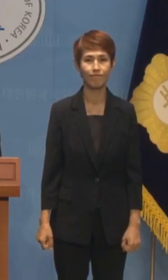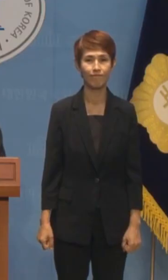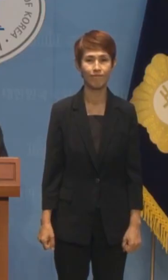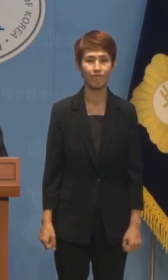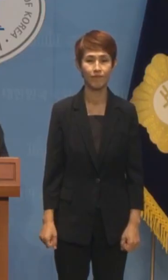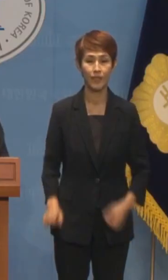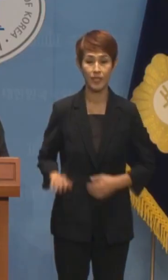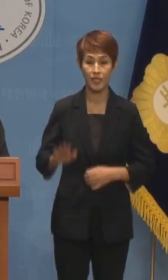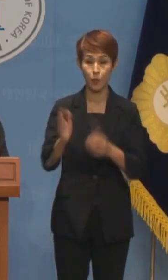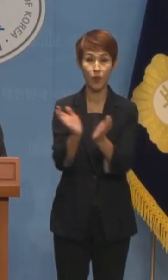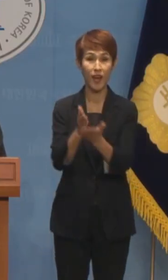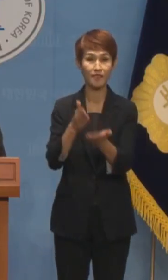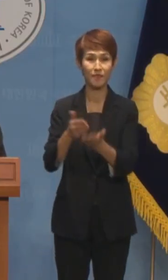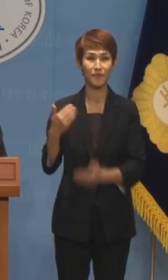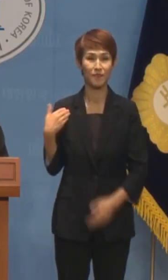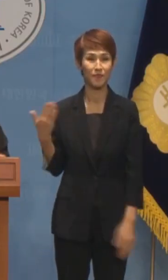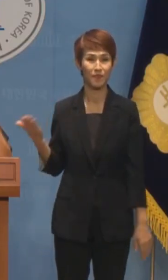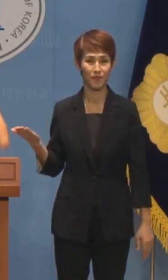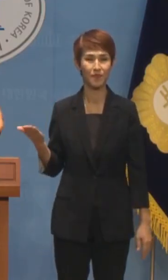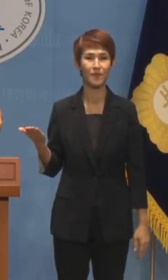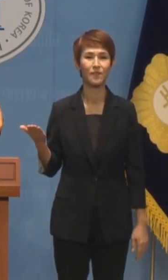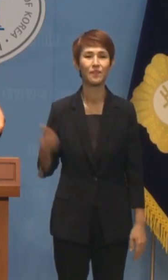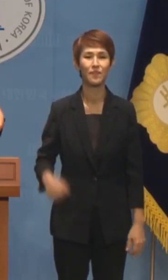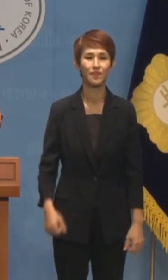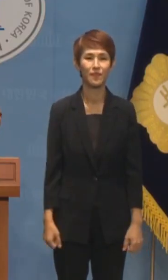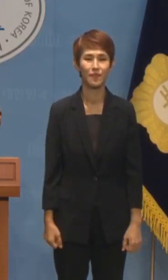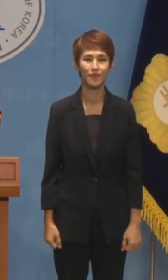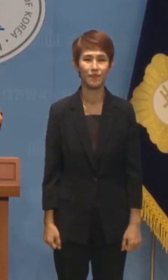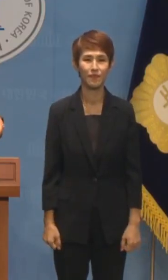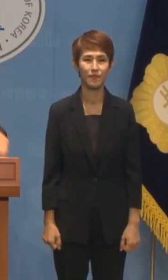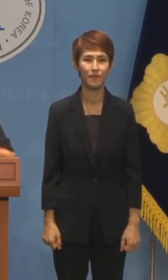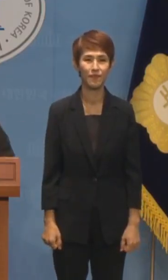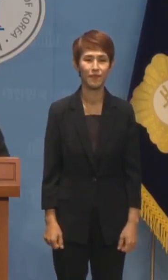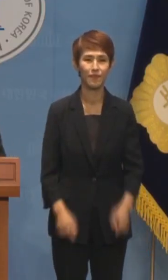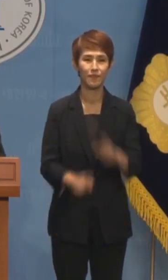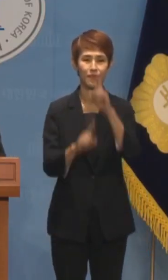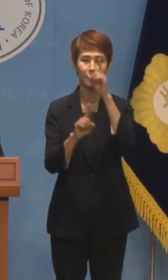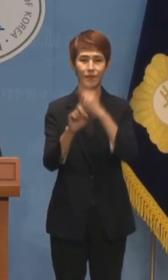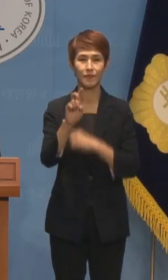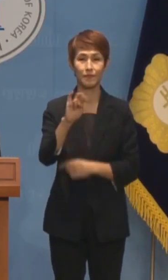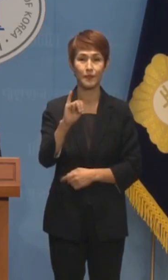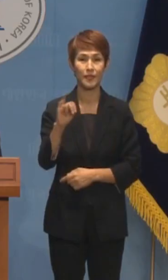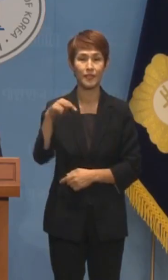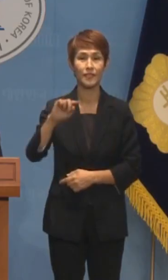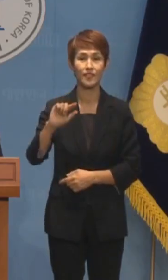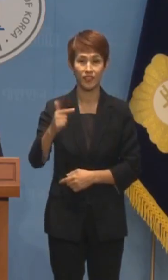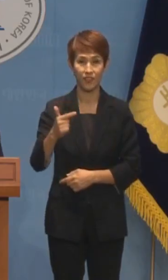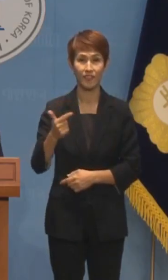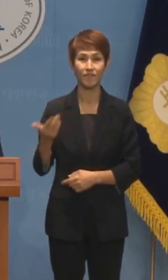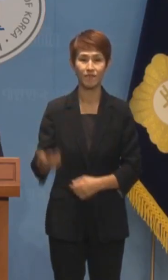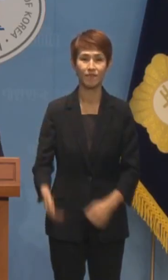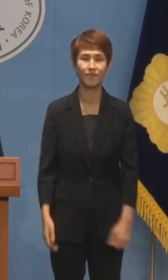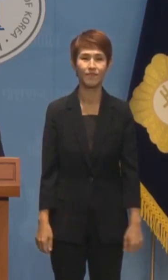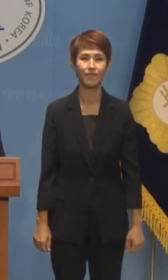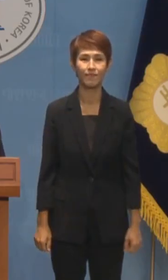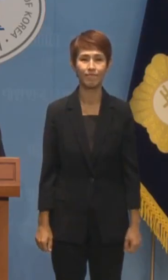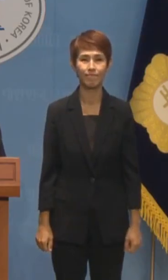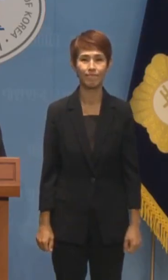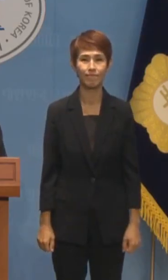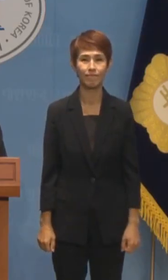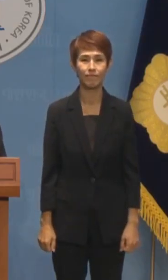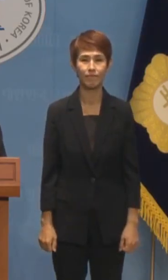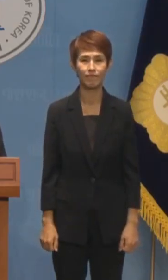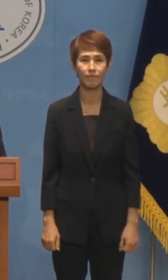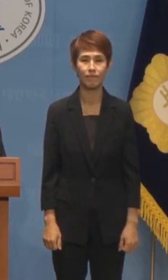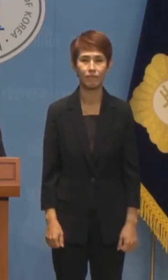네, 진보당 브리핑 시작하겠습니다. 진보당 부대변인 이미선입니다.